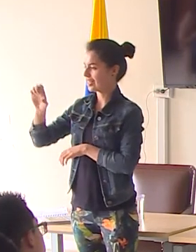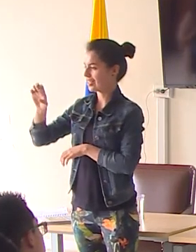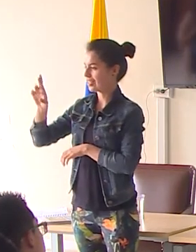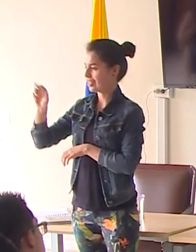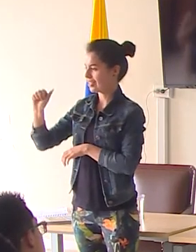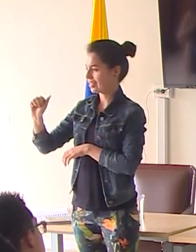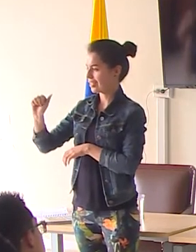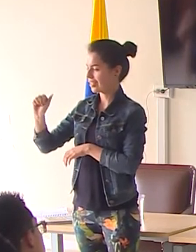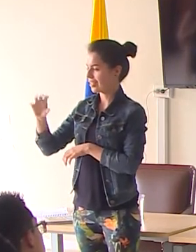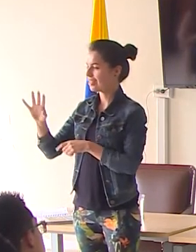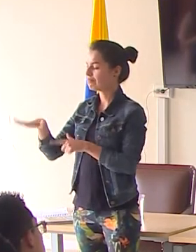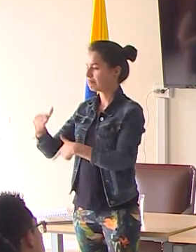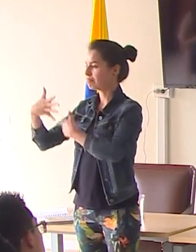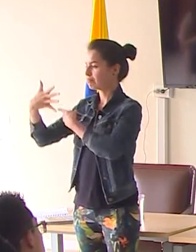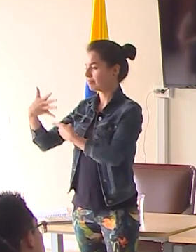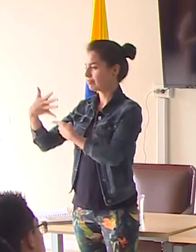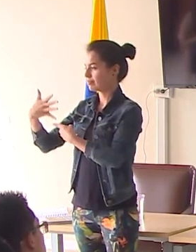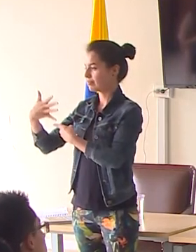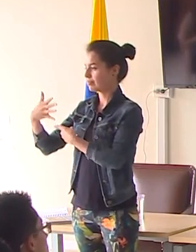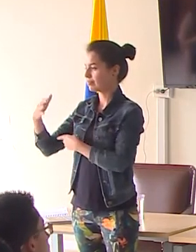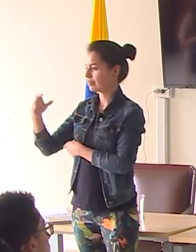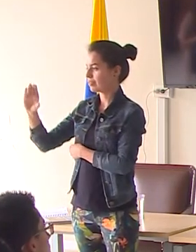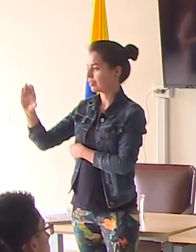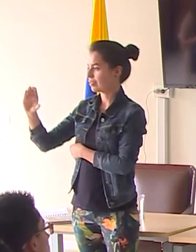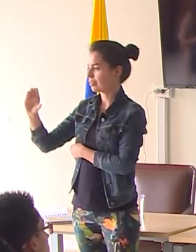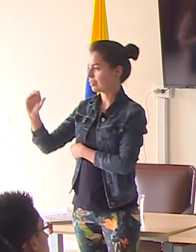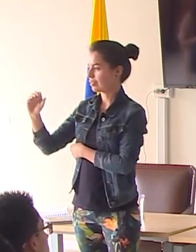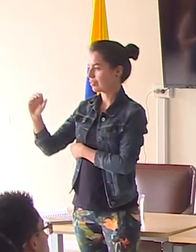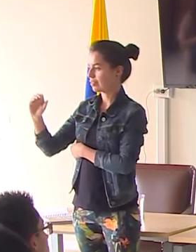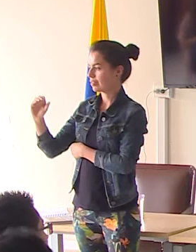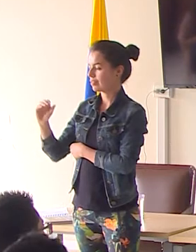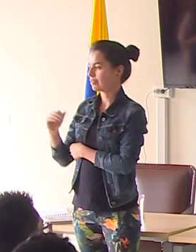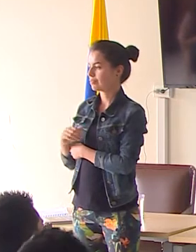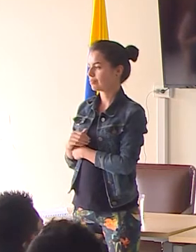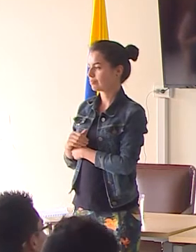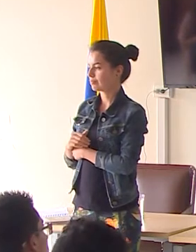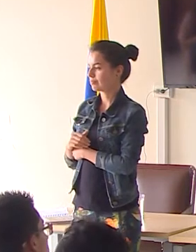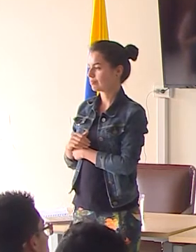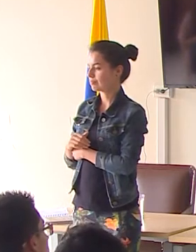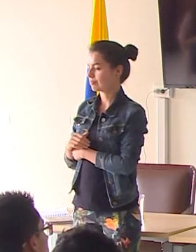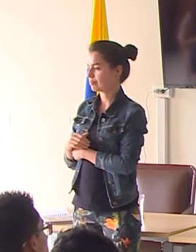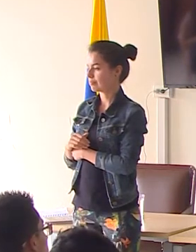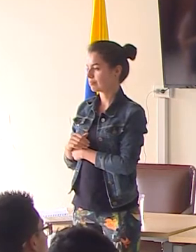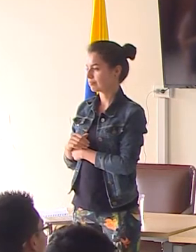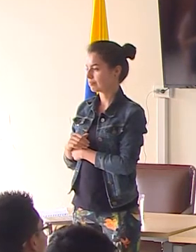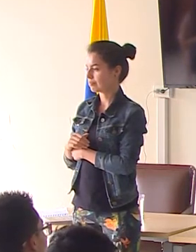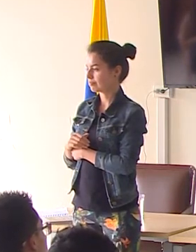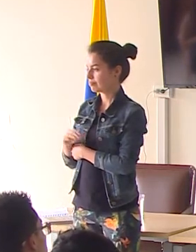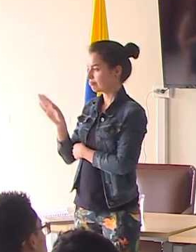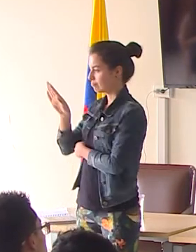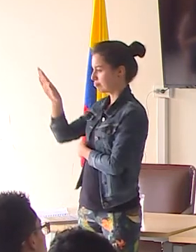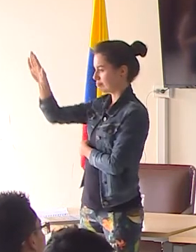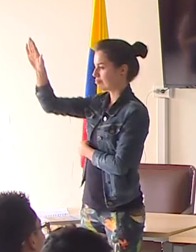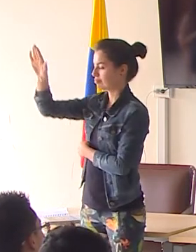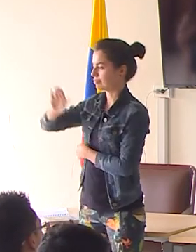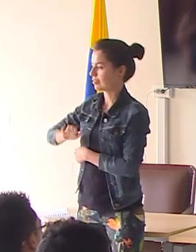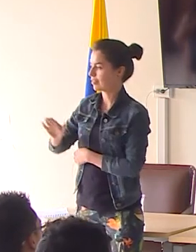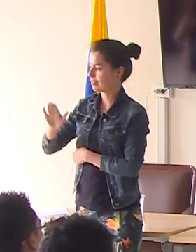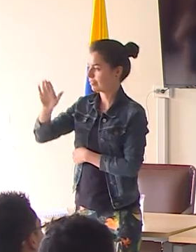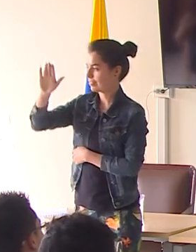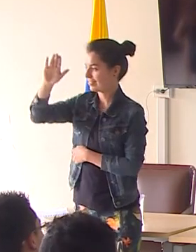metropolitano actual de bogotá con algunas transversales y lo que va a ser el par